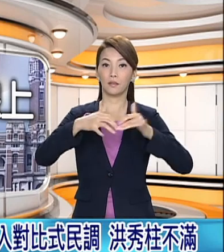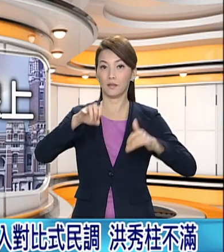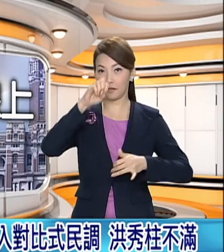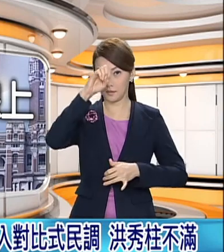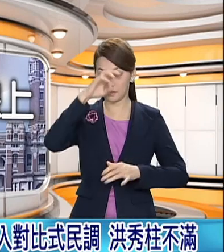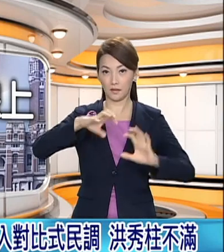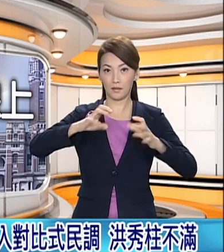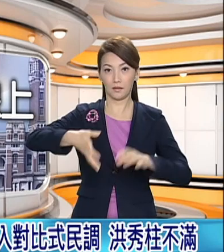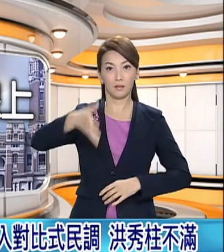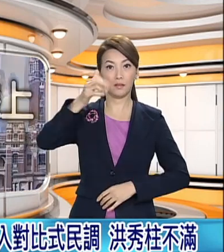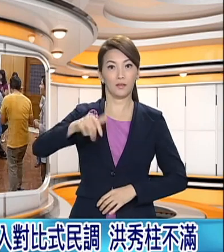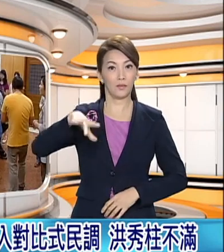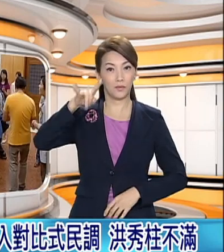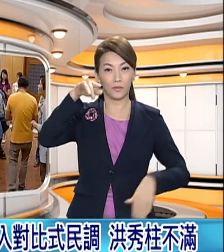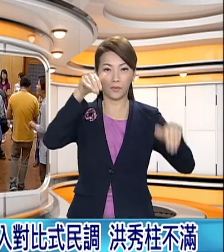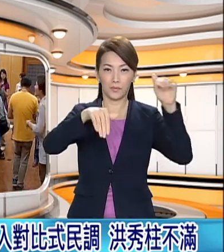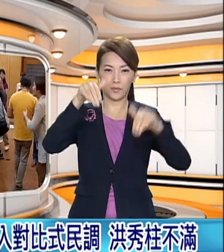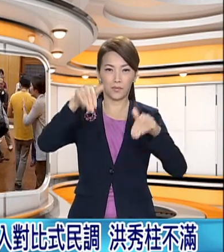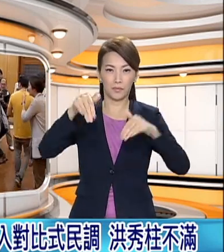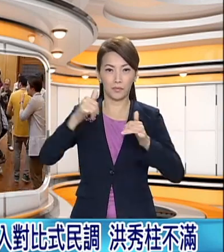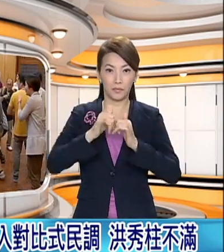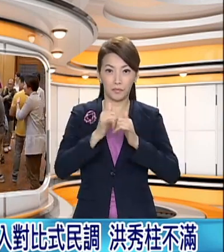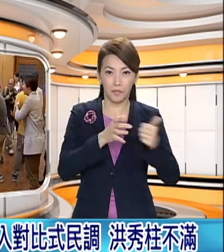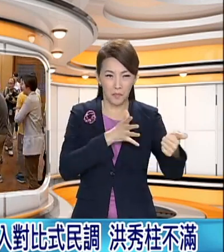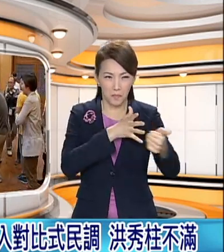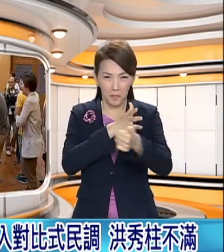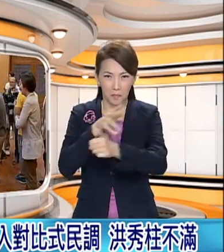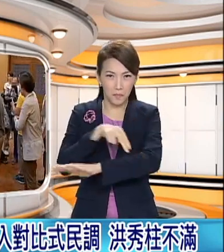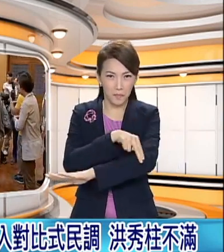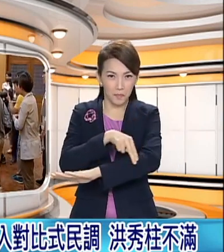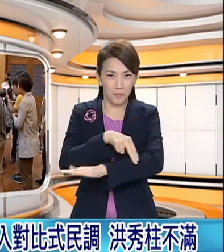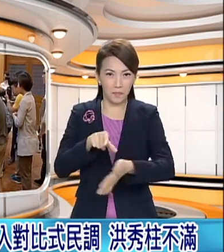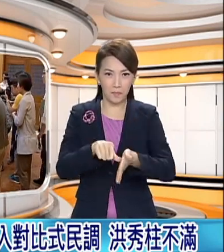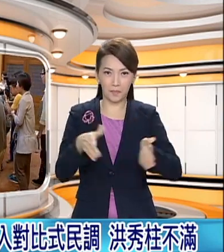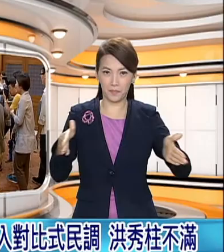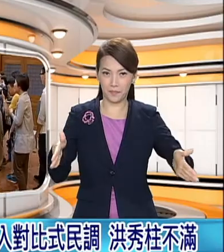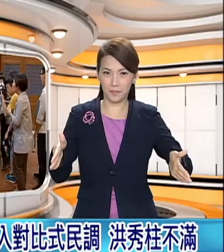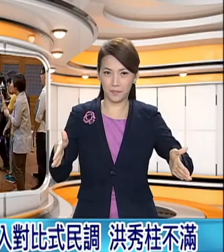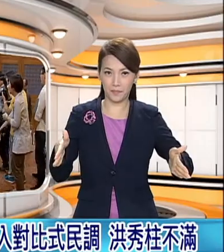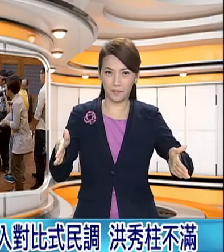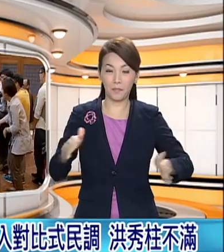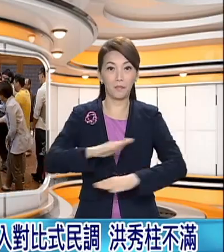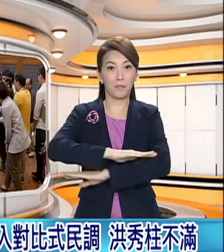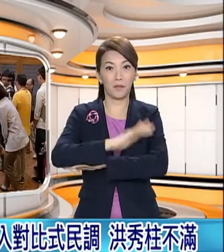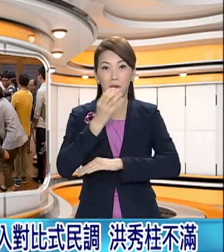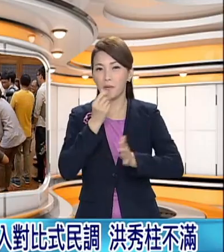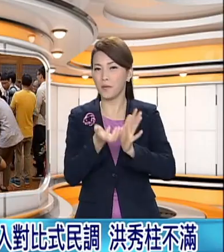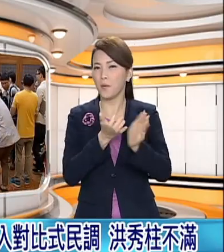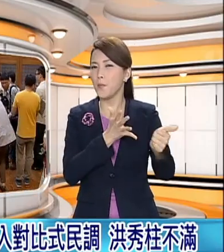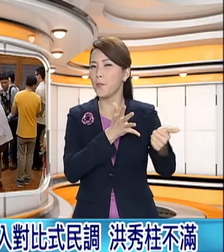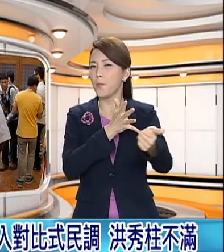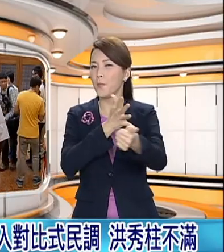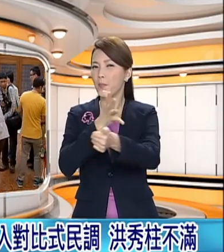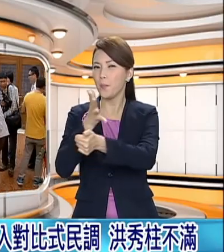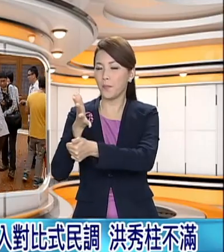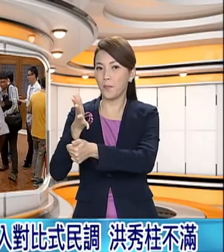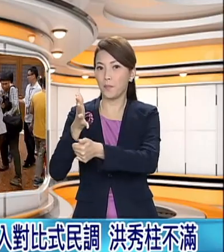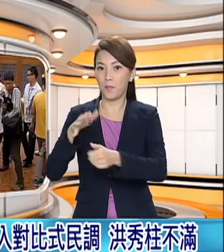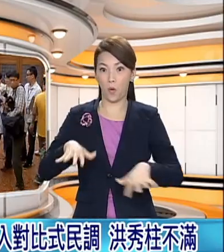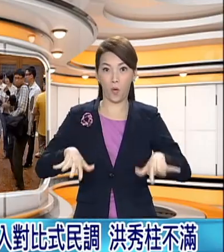国民党总统初选民调阶段，有平面媒体民调说洪秀柱大赢民进党主席